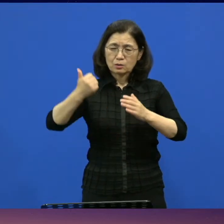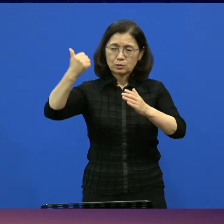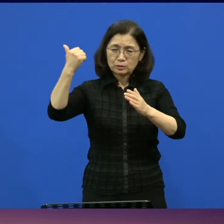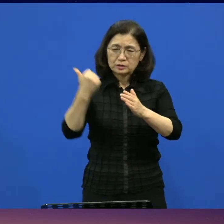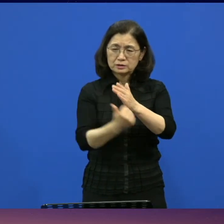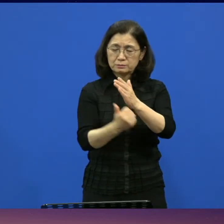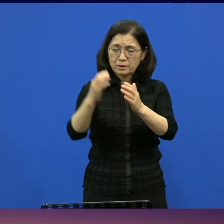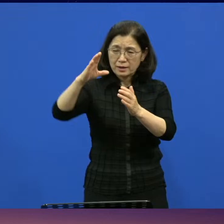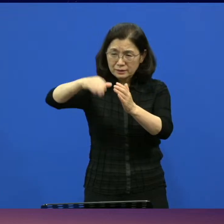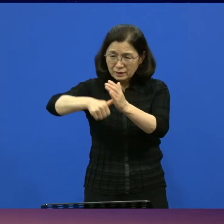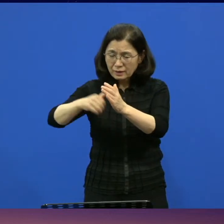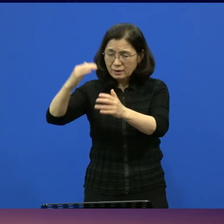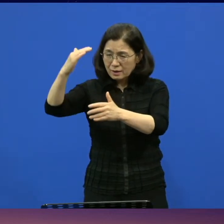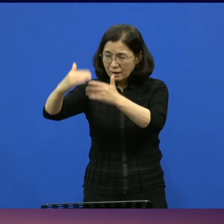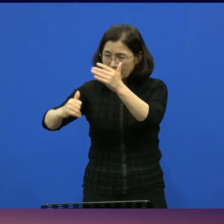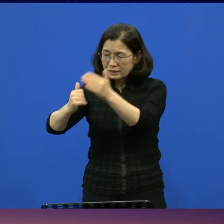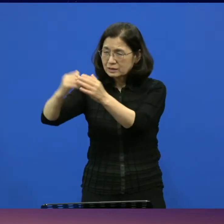된 거예요.